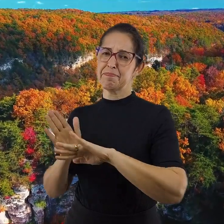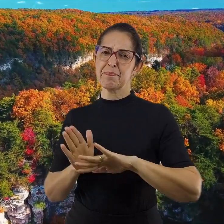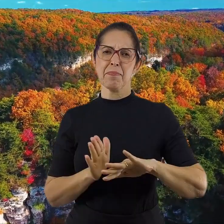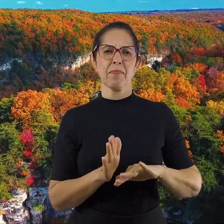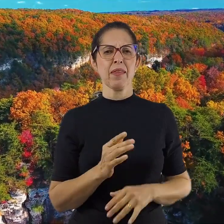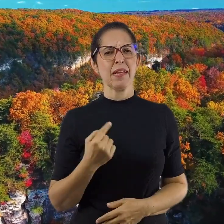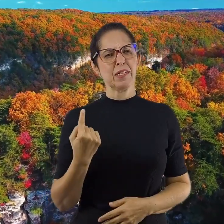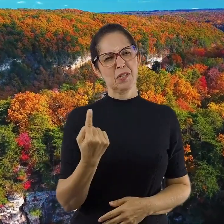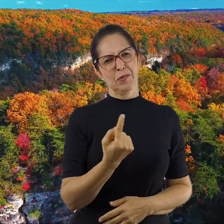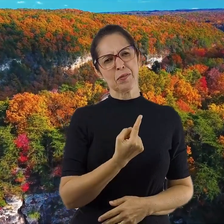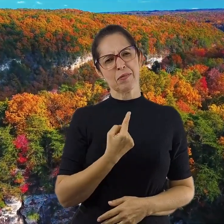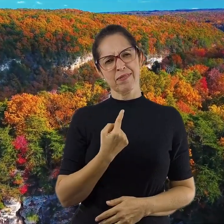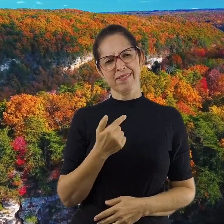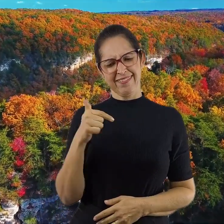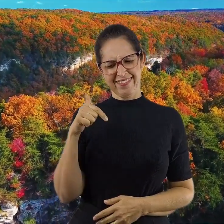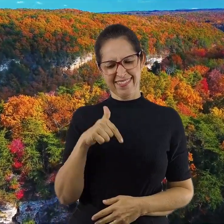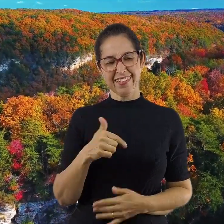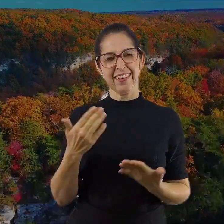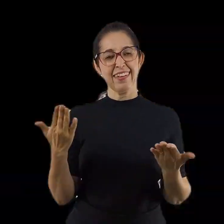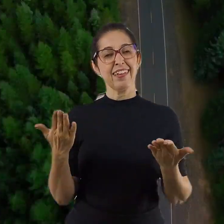não temos nenhuma pretensão